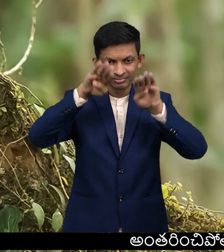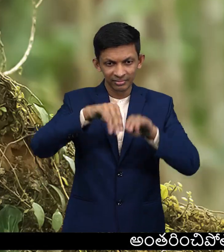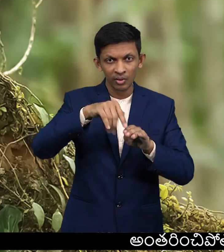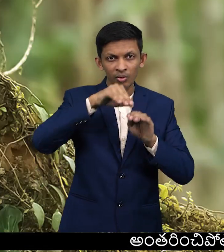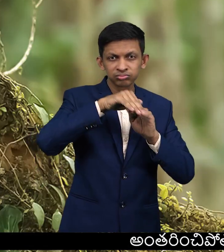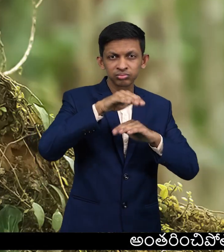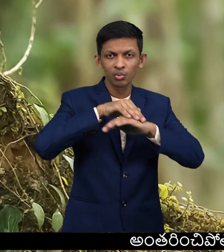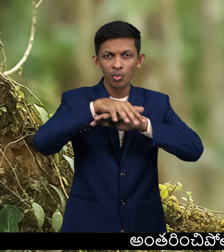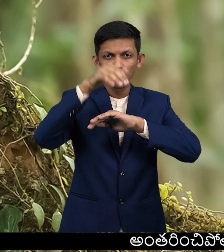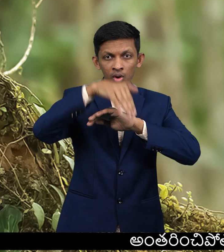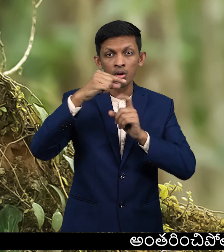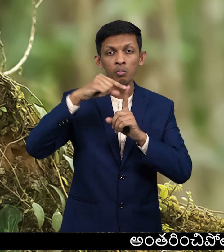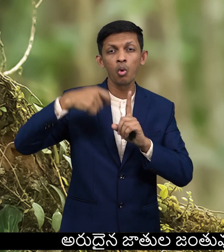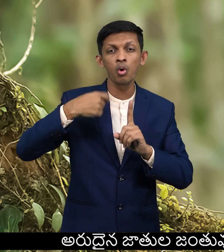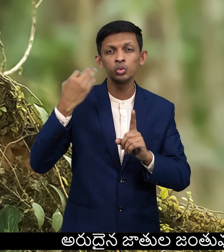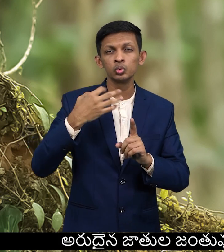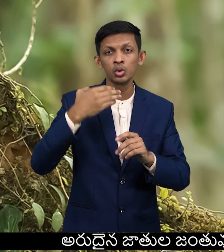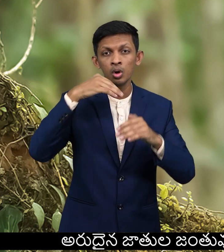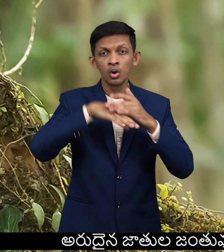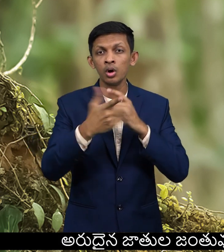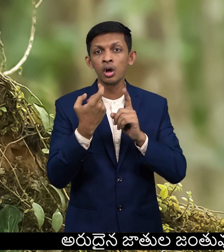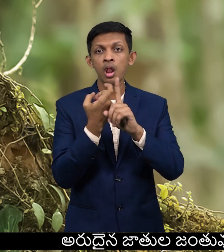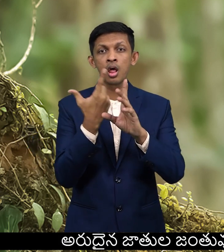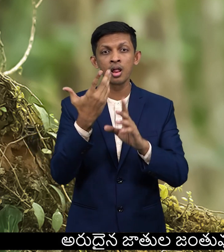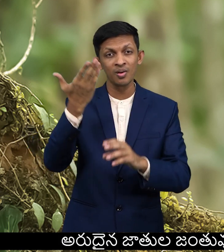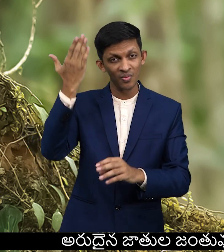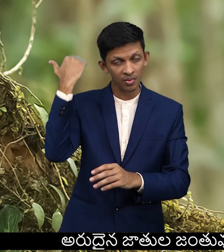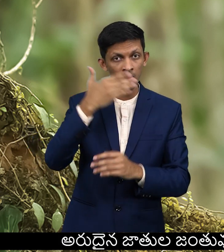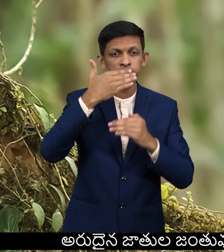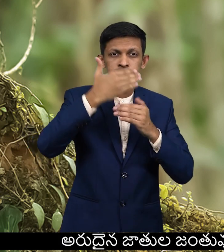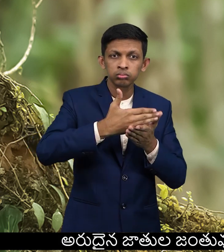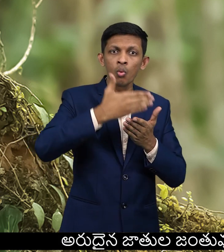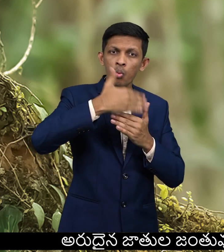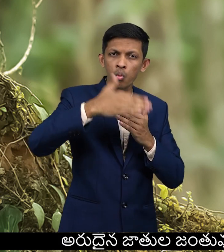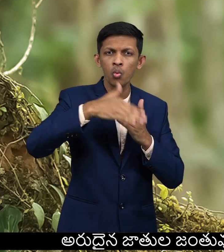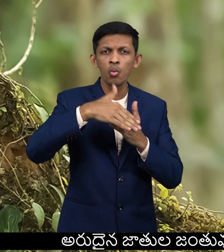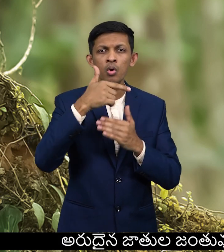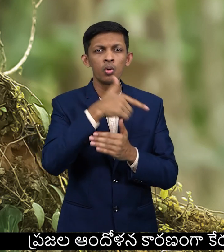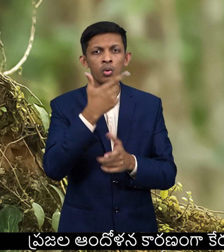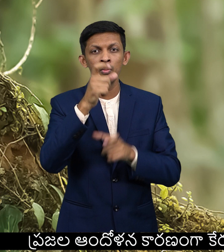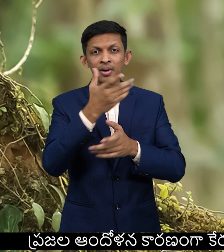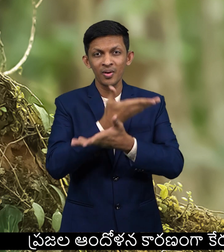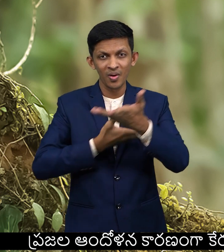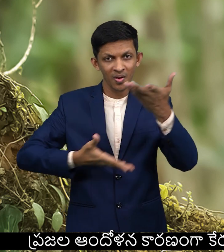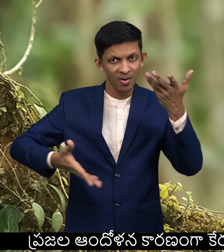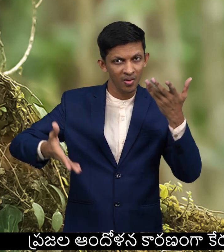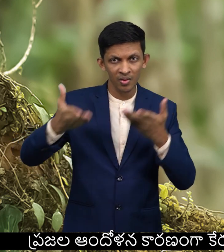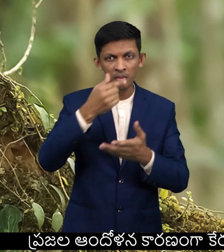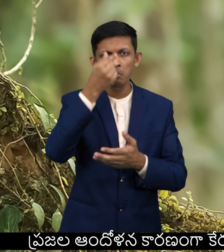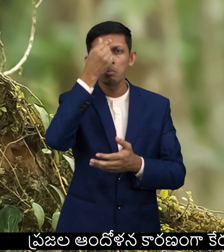అంతరించిపోతున్న లయన్ టైల్డ్ మకాక్ వంటి అరుదైన జాతి జంతువులు మరియు మొక్కలను నాశనం చేయటంపై ప్రజల